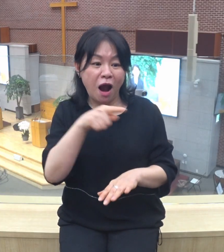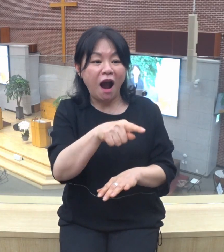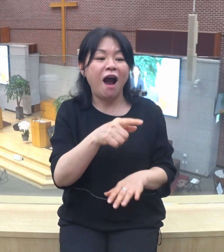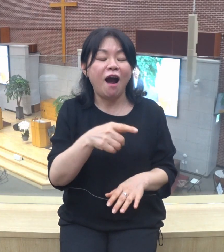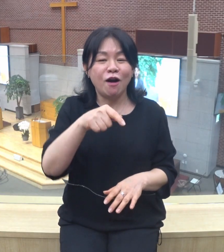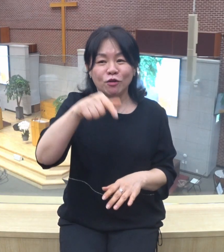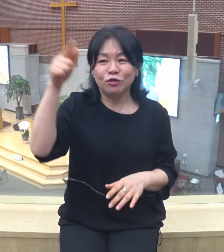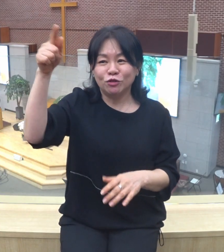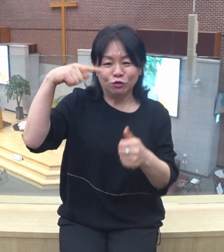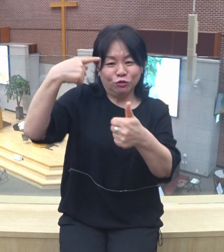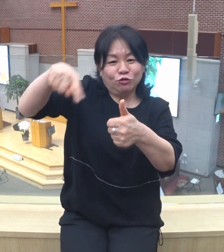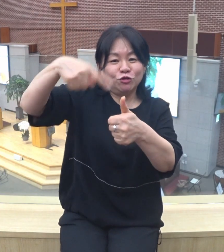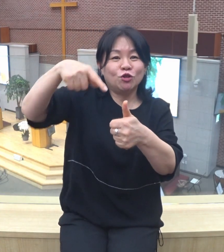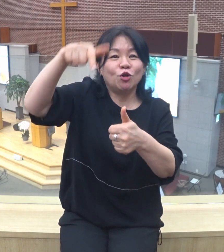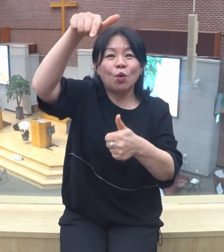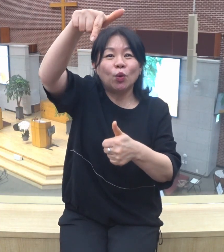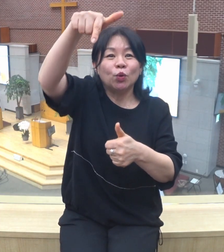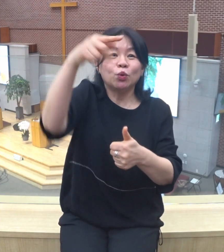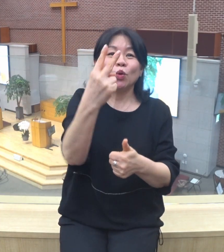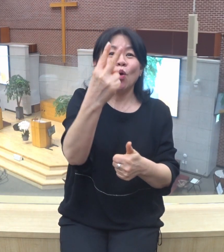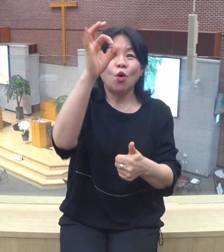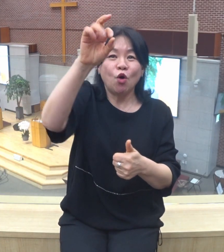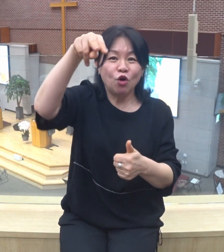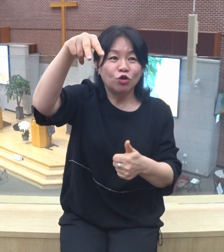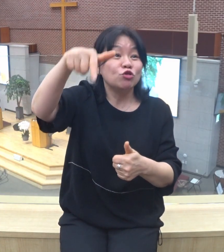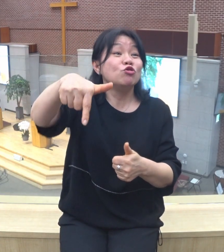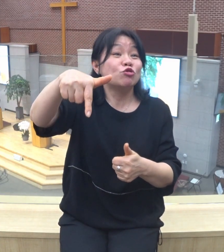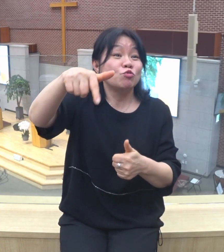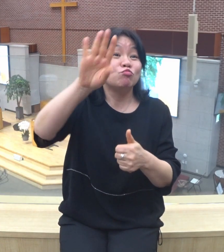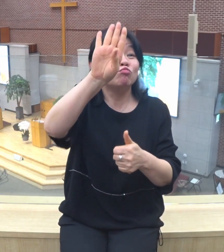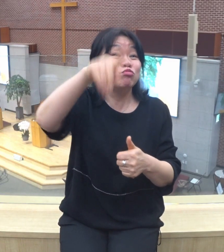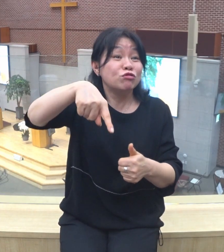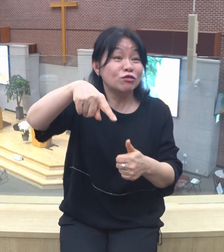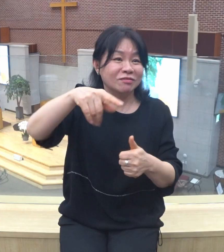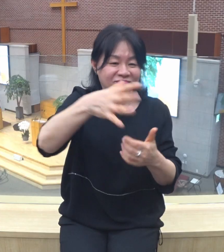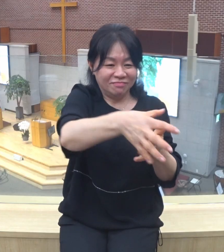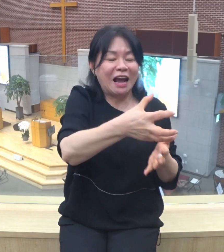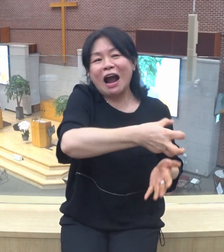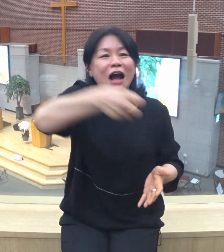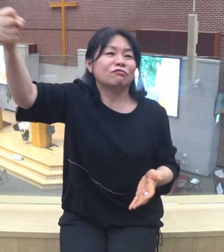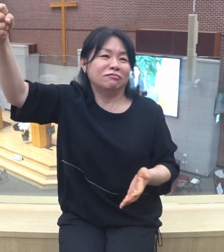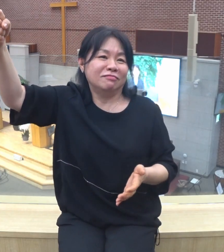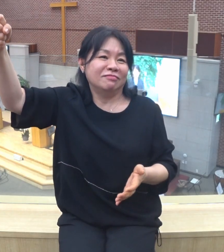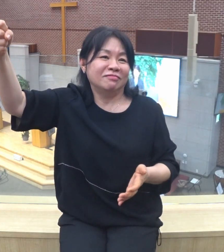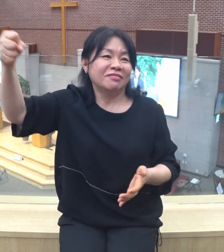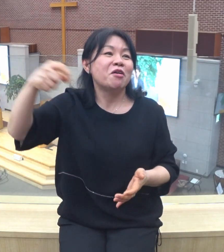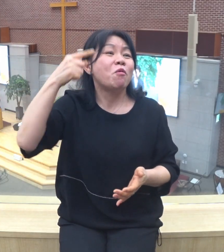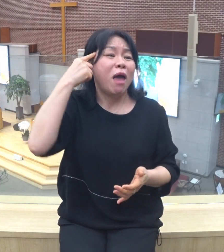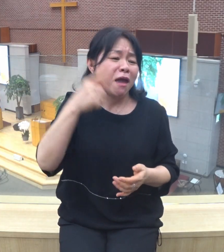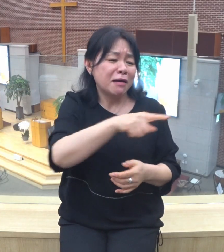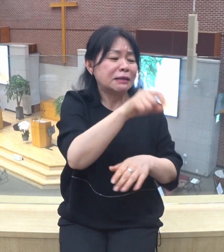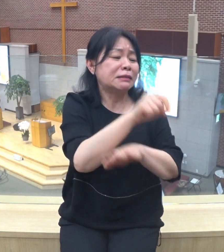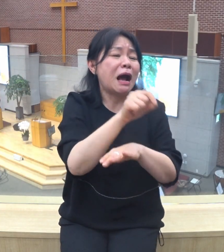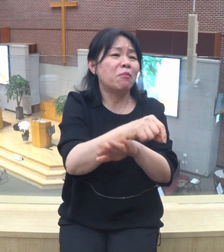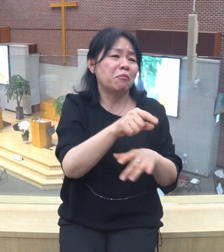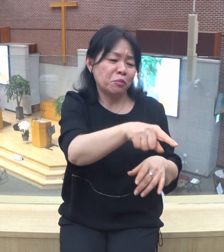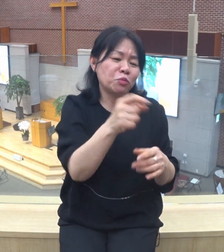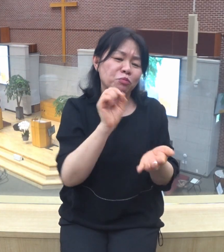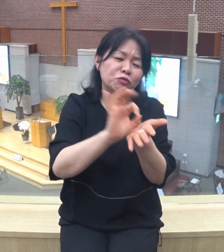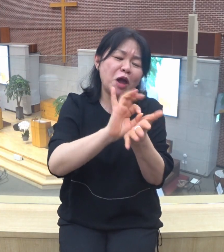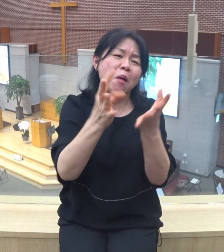건데요? 이렇게 말씀하시는 겁니다. 자, 이제 이 스테플러 어디로 가야 합니까? 네, 교육부로 가야